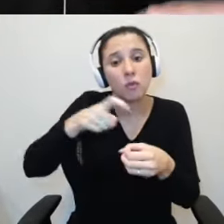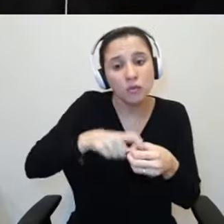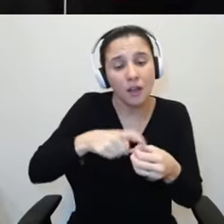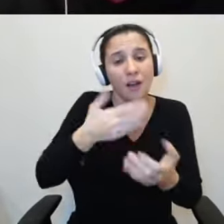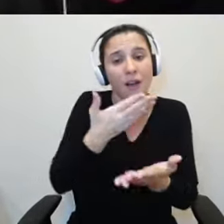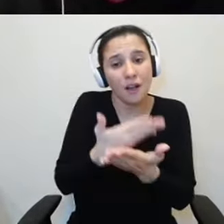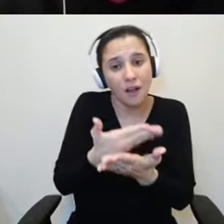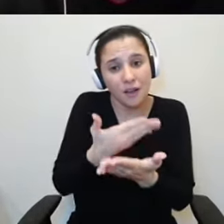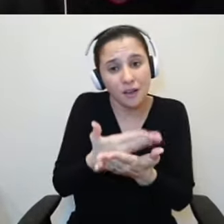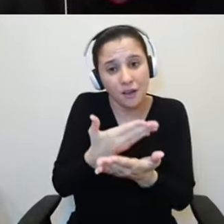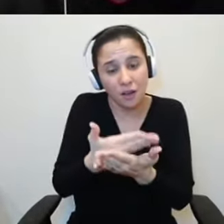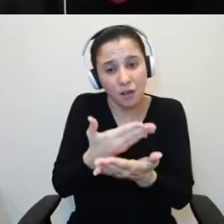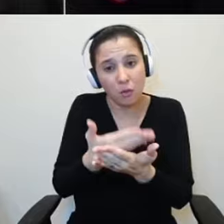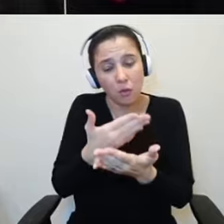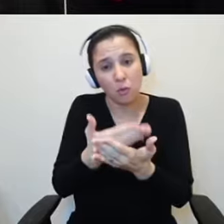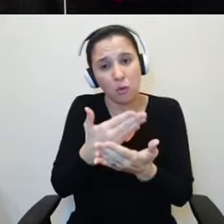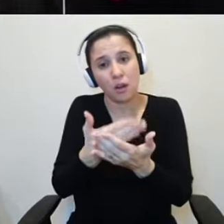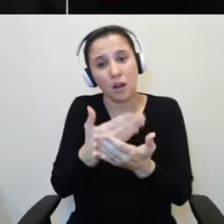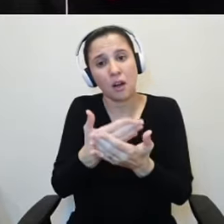mais